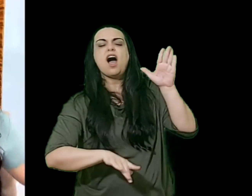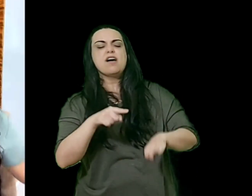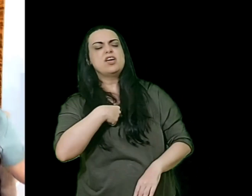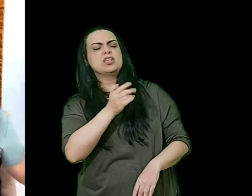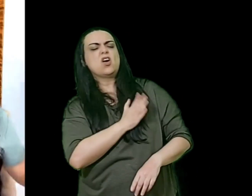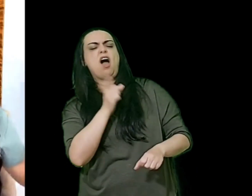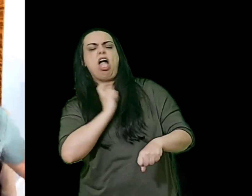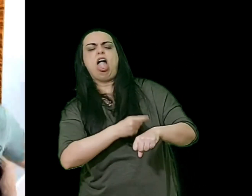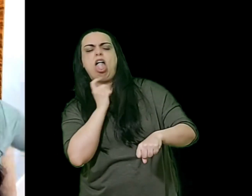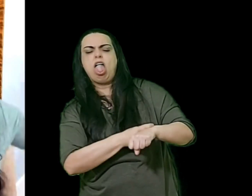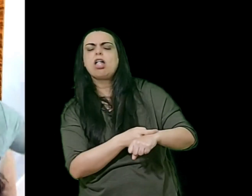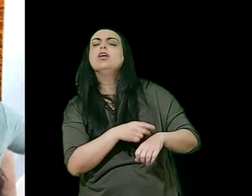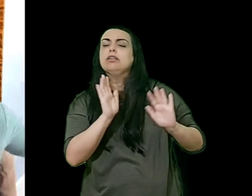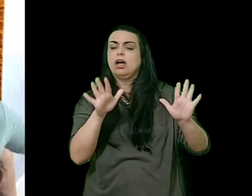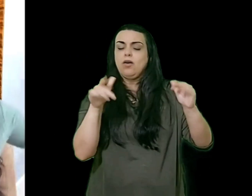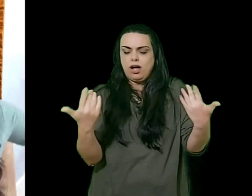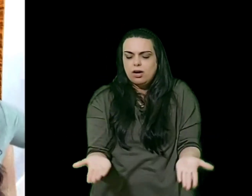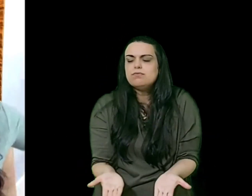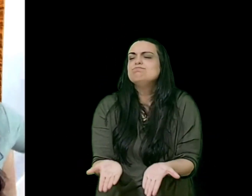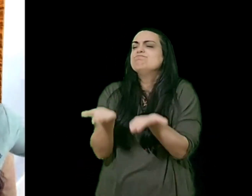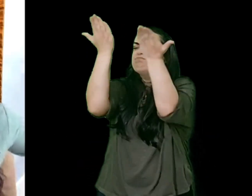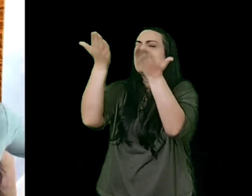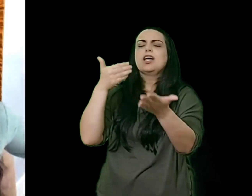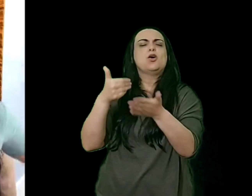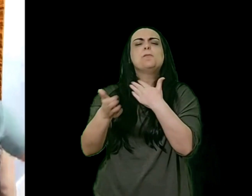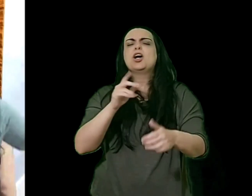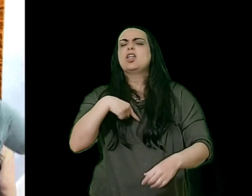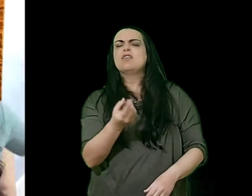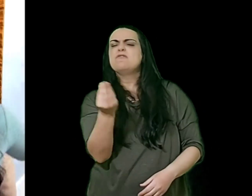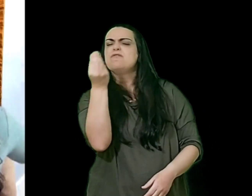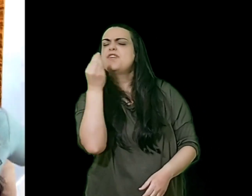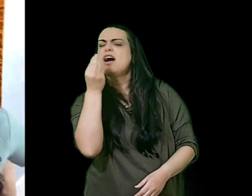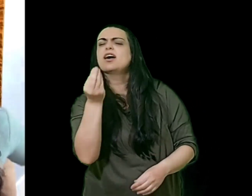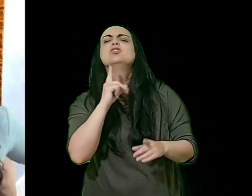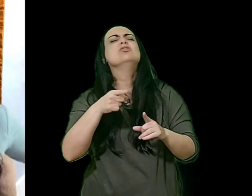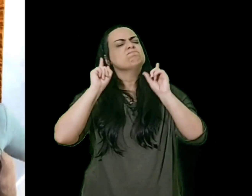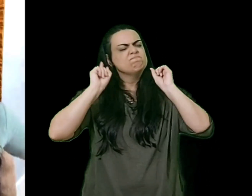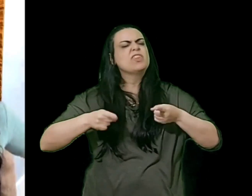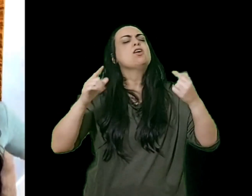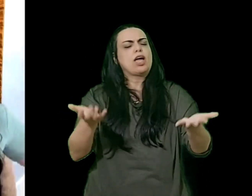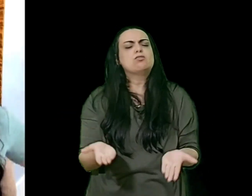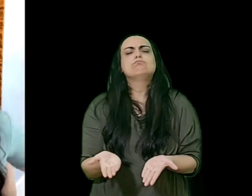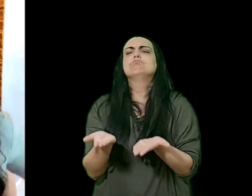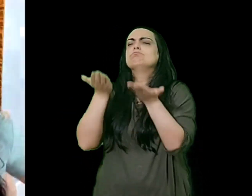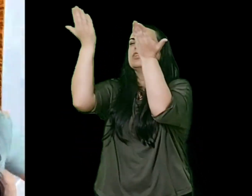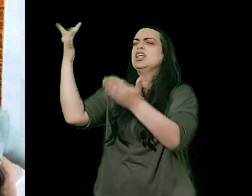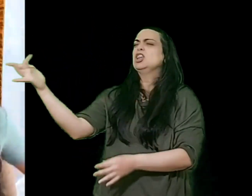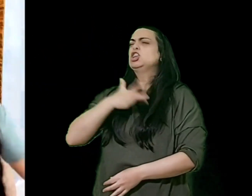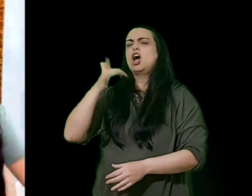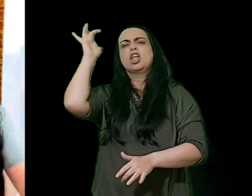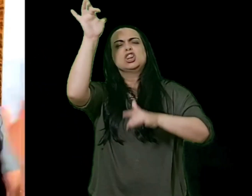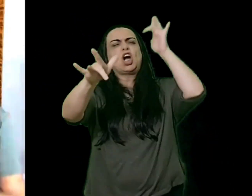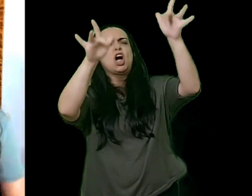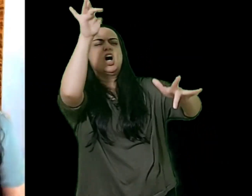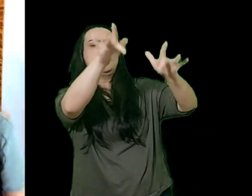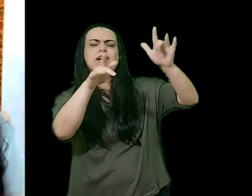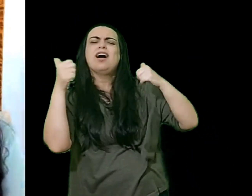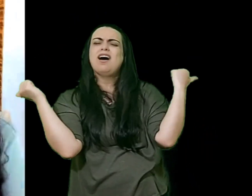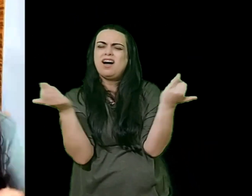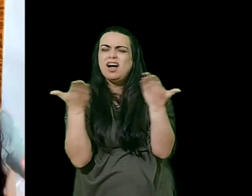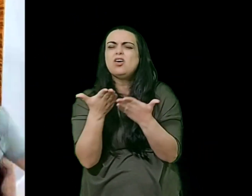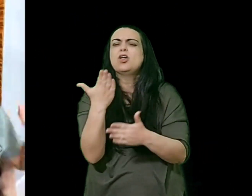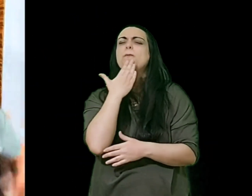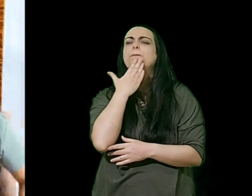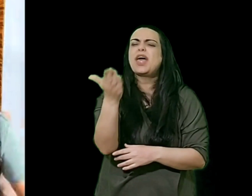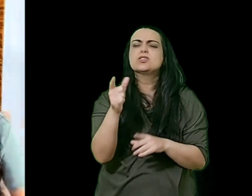nossas fraquezas. Eu consagro, eu ofereço, eu coloco diante de Ti, Senhor. Alcança. E agora, meu Pai, eu te